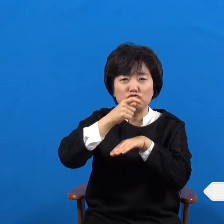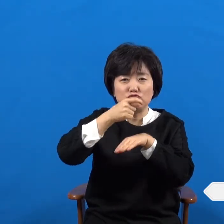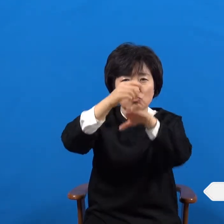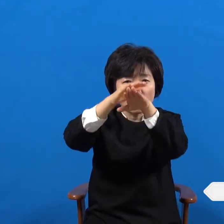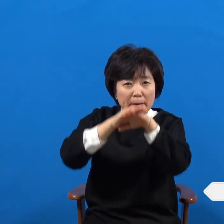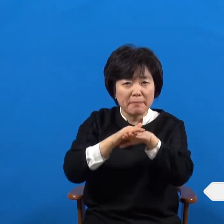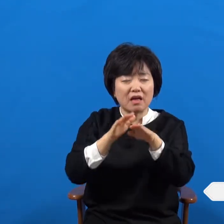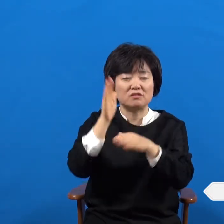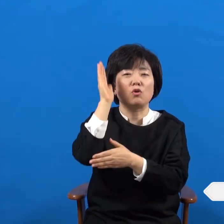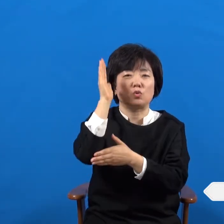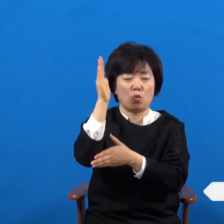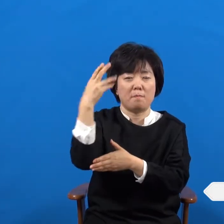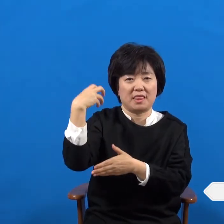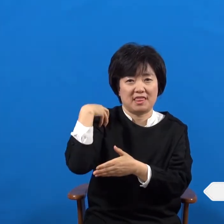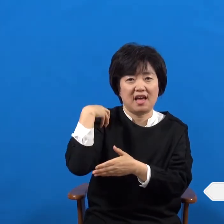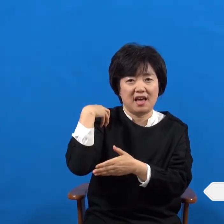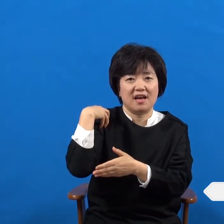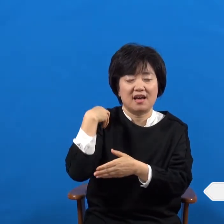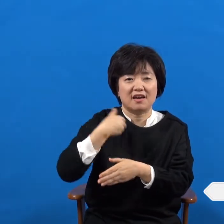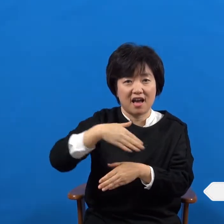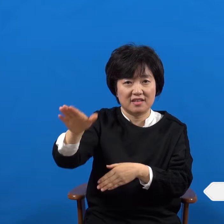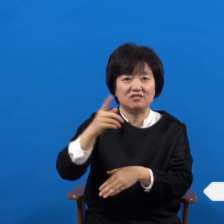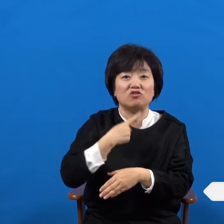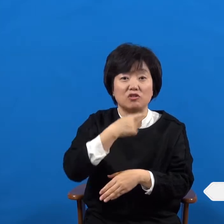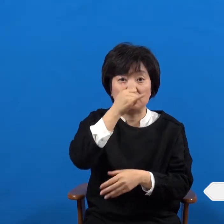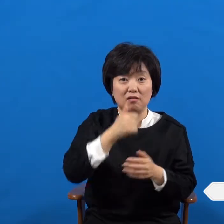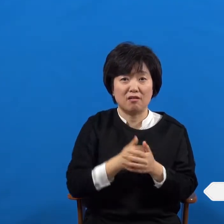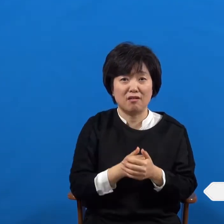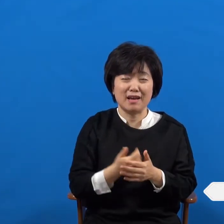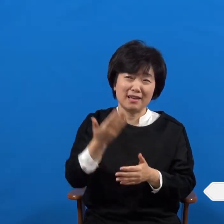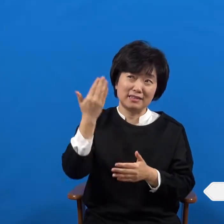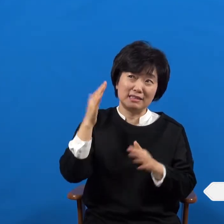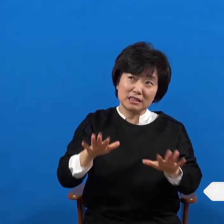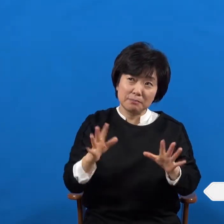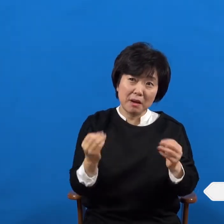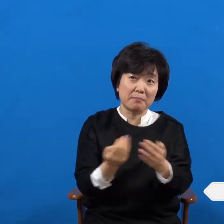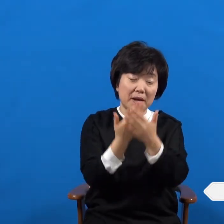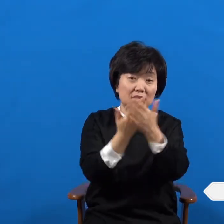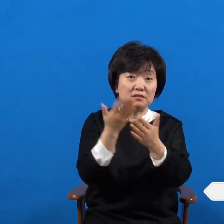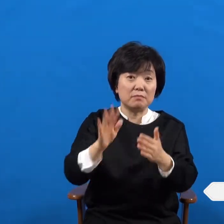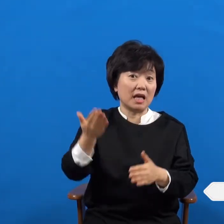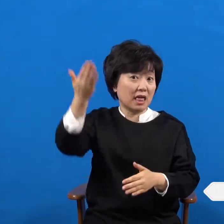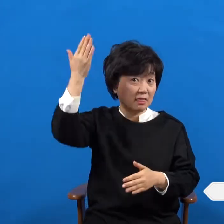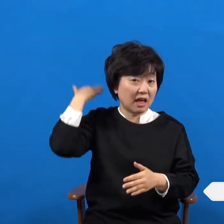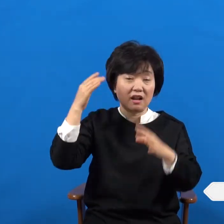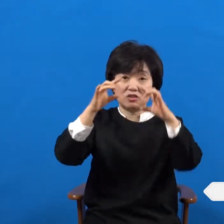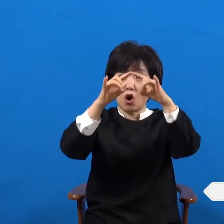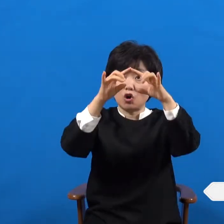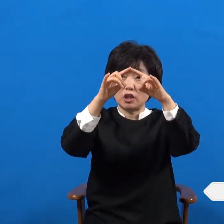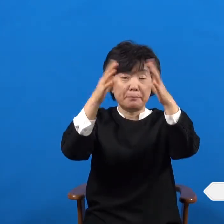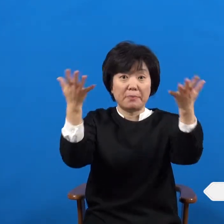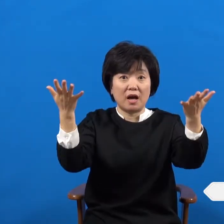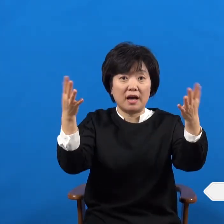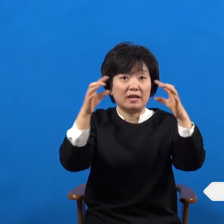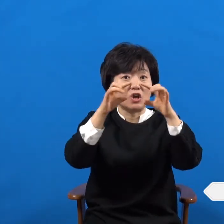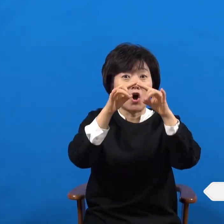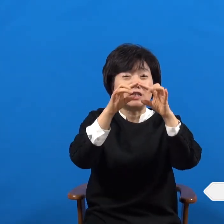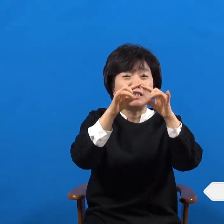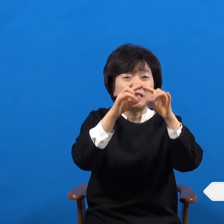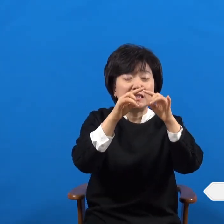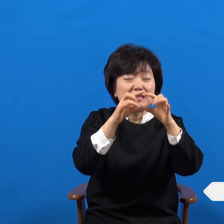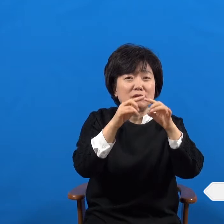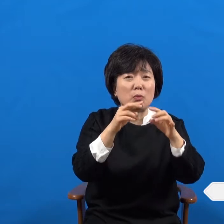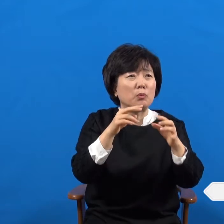적이 있습니다. 지금은 많이 좋아졌지만 그 당시만 해도 전기가 있는 곳이 많지 않았습니다.